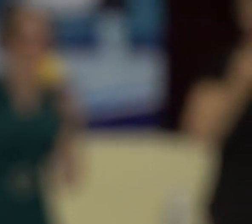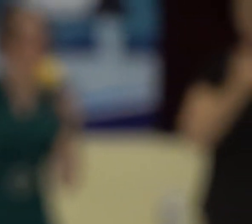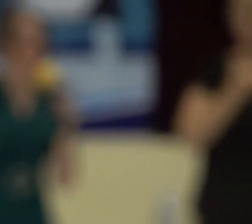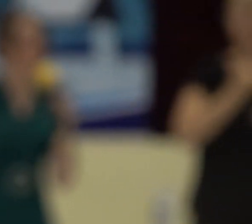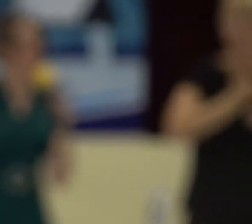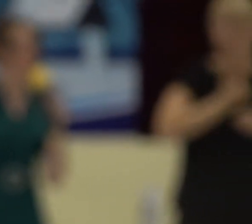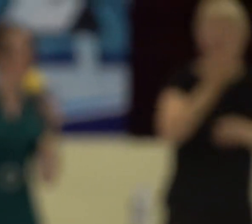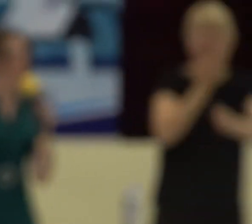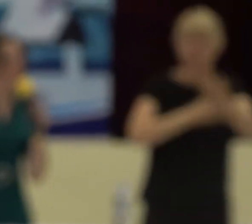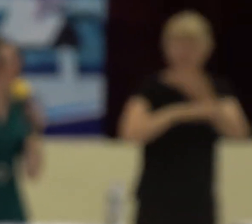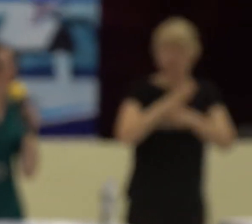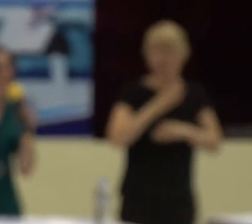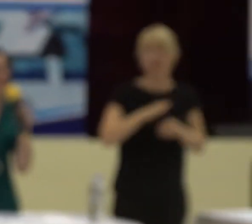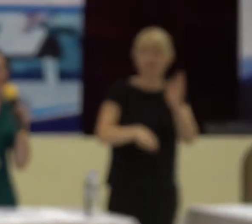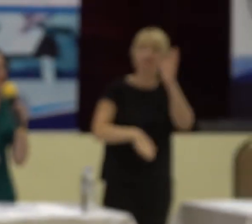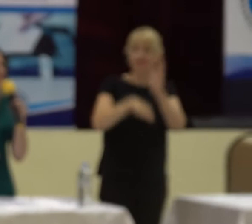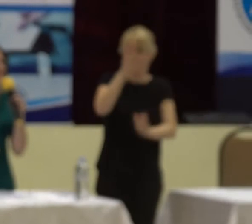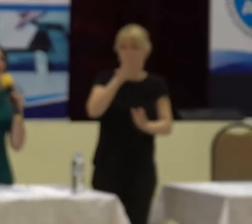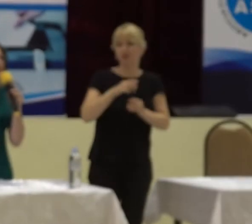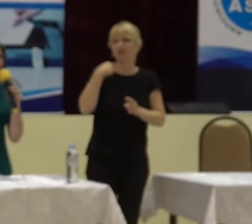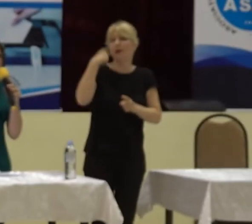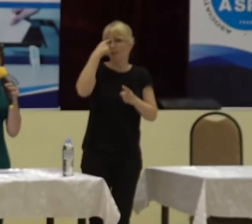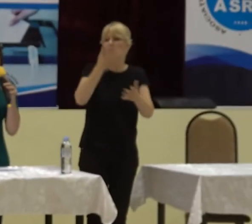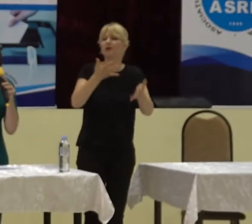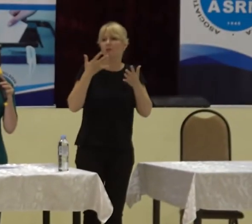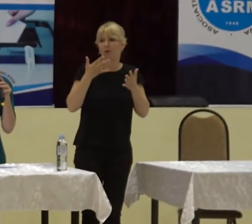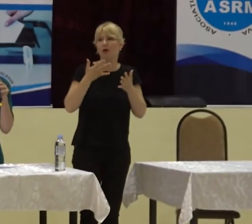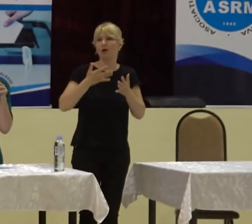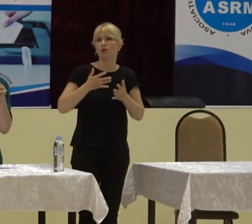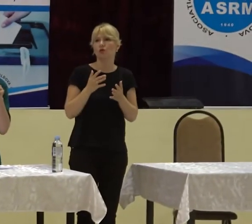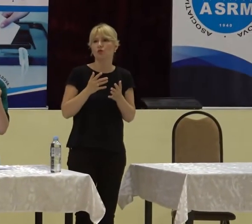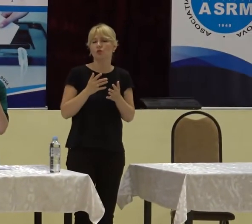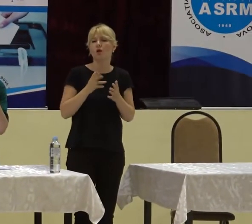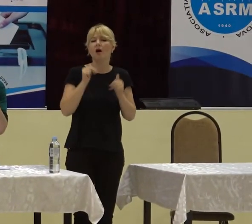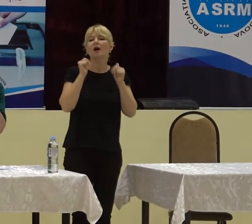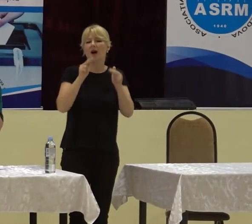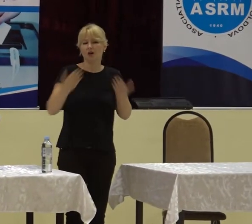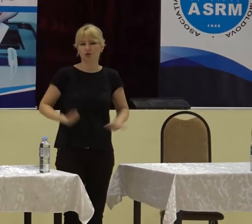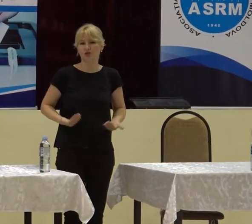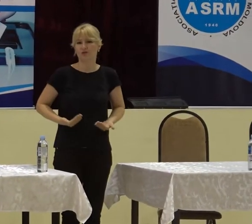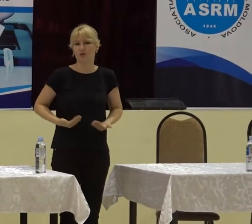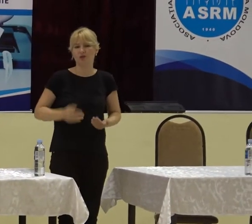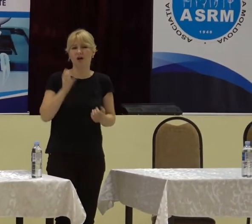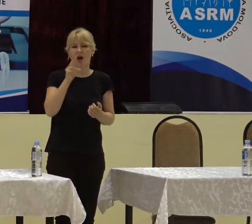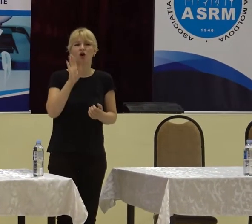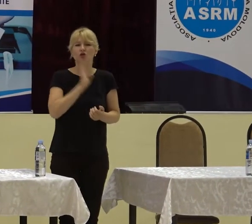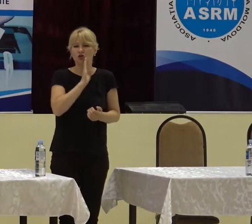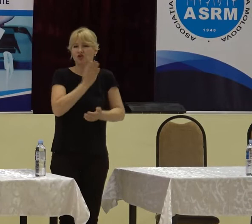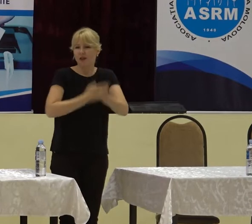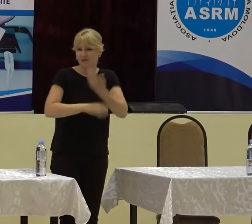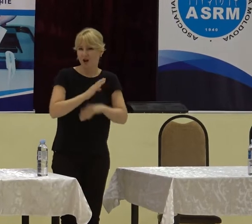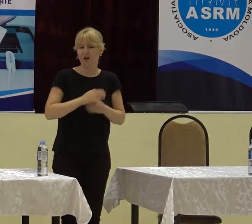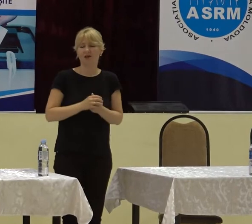Eu fiind persoană cu dizabilități din copilărie și înțelegând foarte bine modul în care se trăiește ca femeie cu